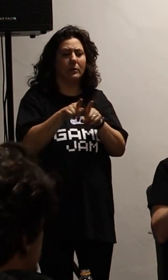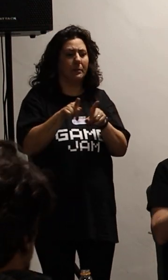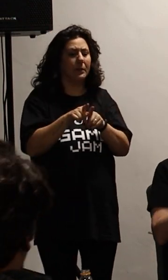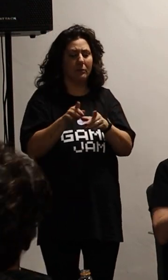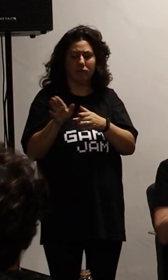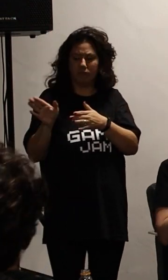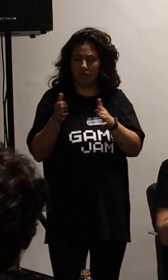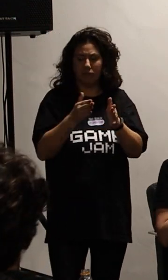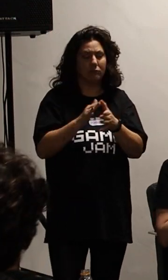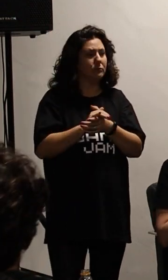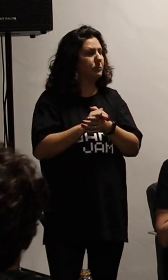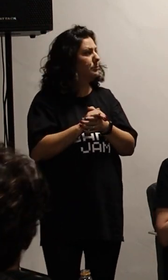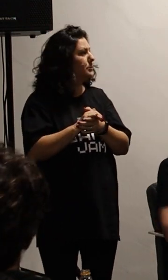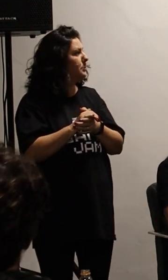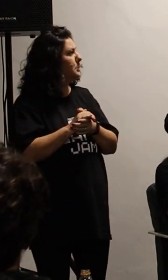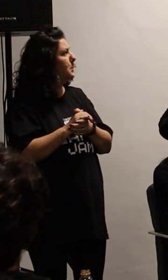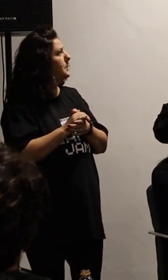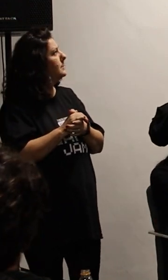passar.